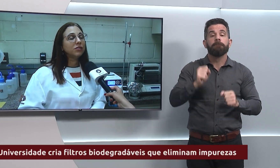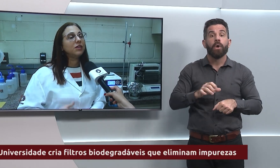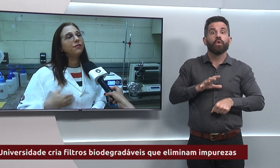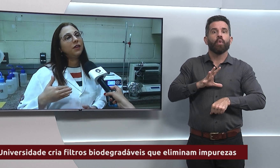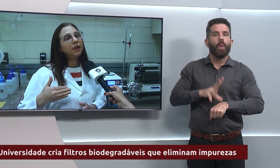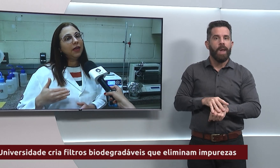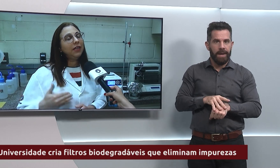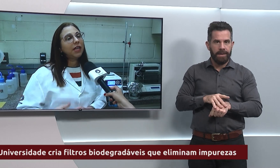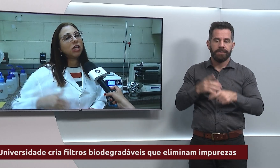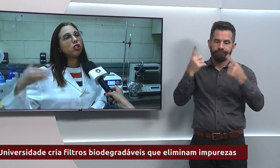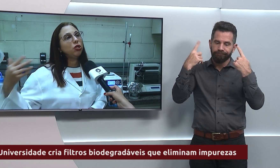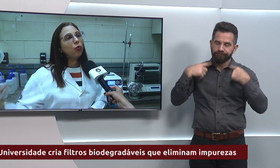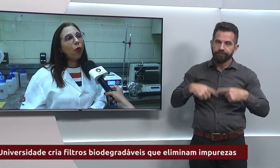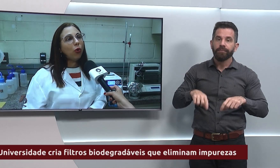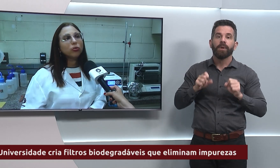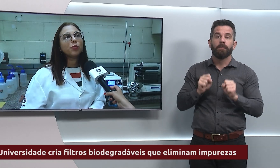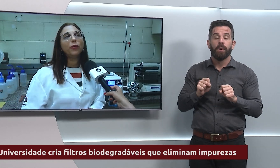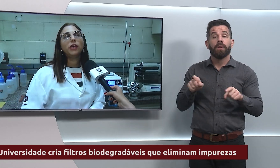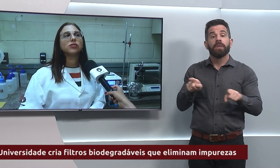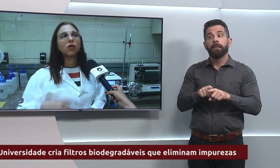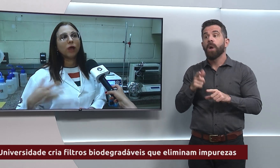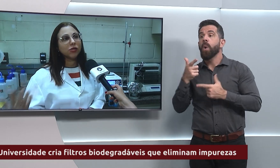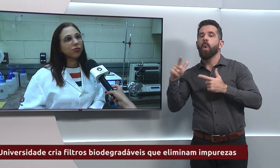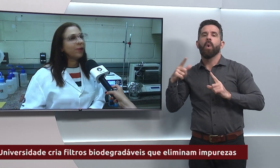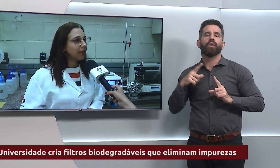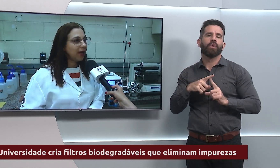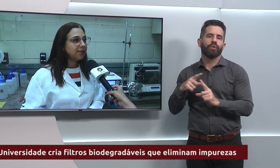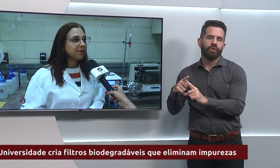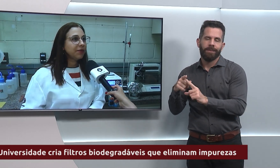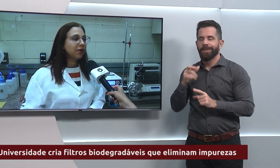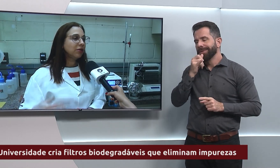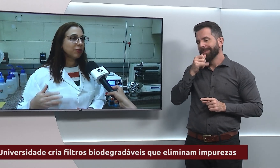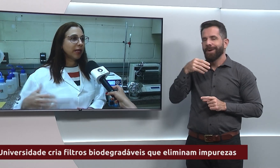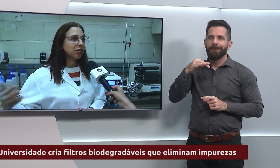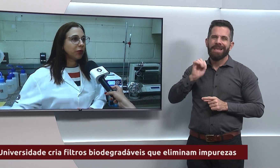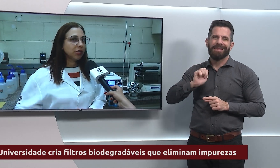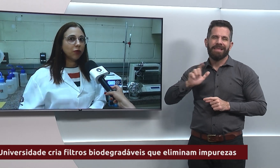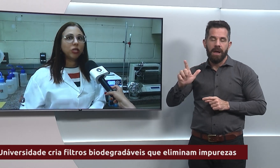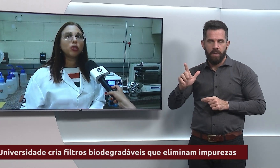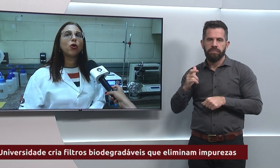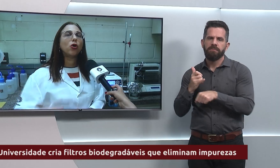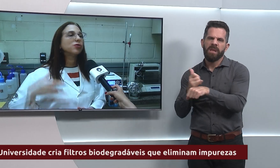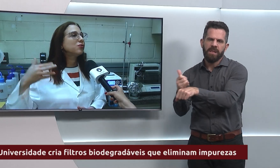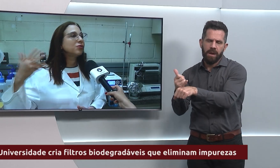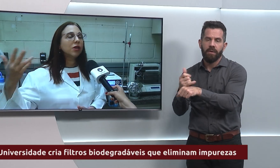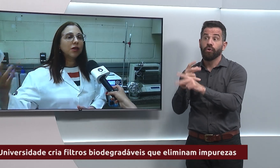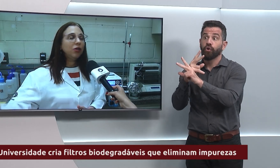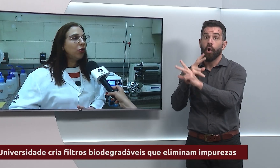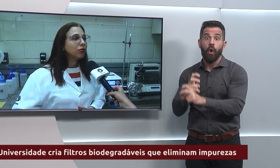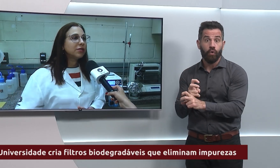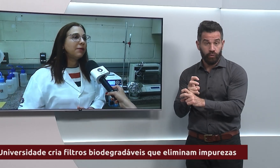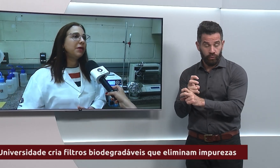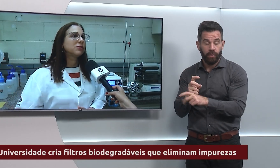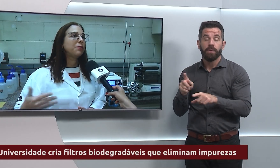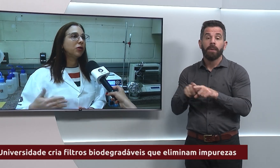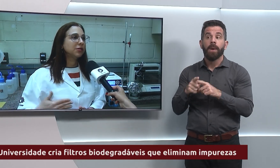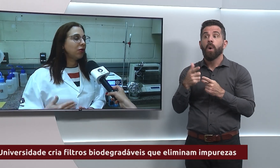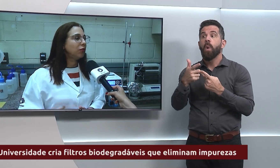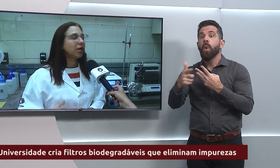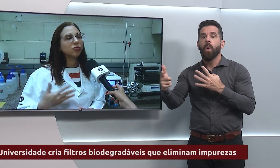inclusive interagindo com outros poluentes, que é o caso dos metais, os metais potencialmente tóxicos e outros elementos que podem ser encontrados.